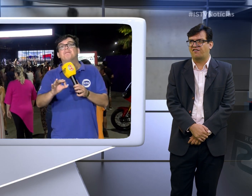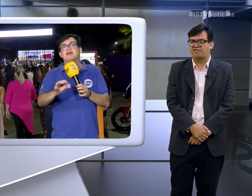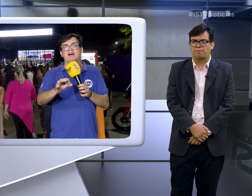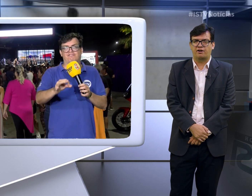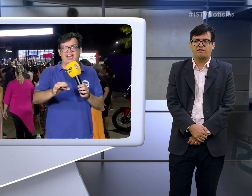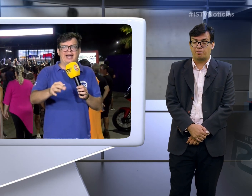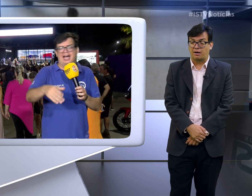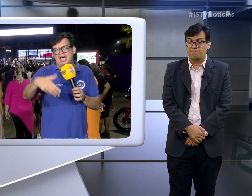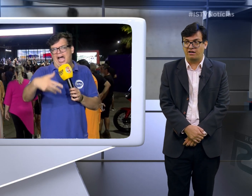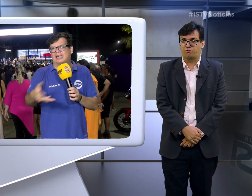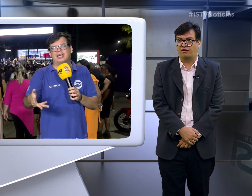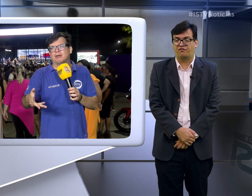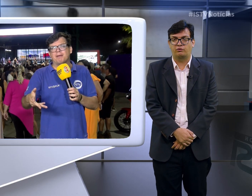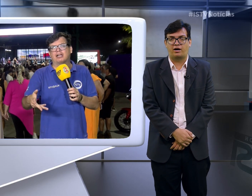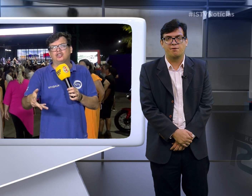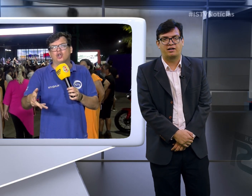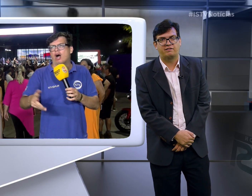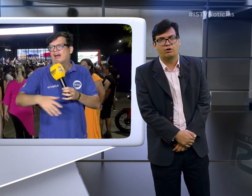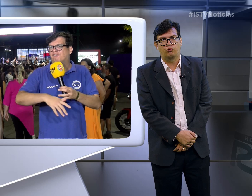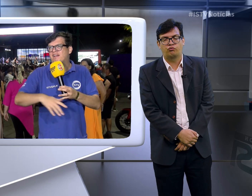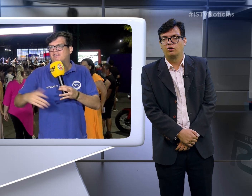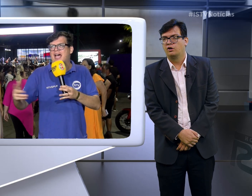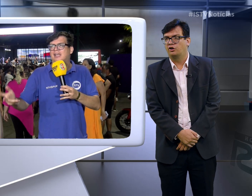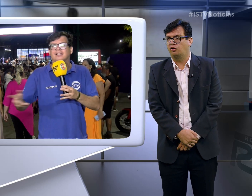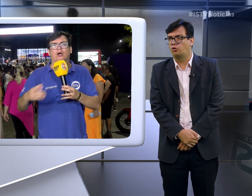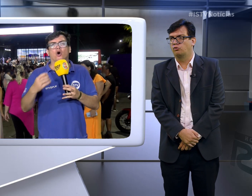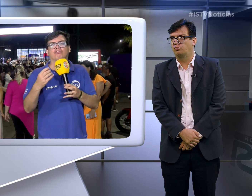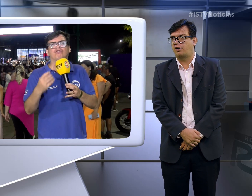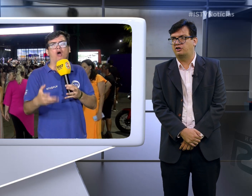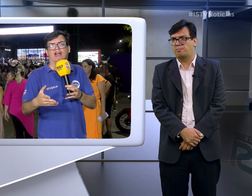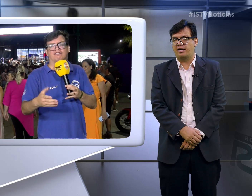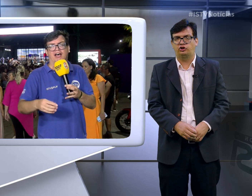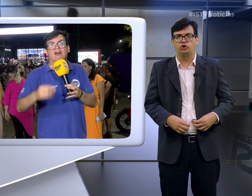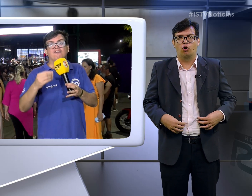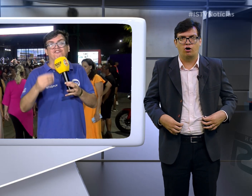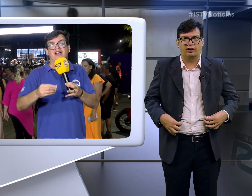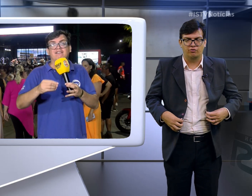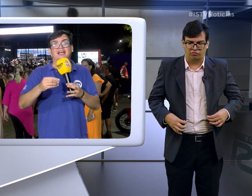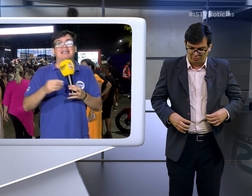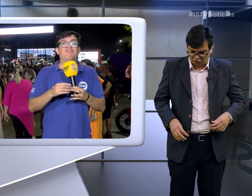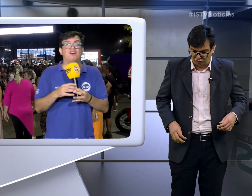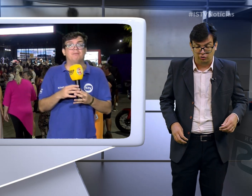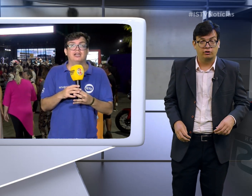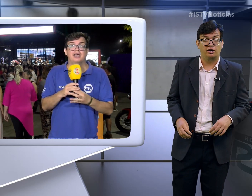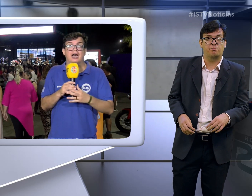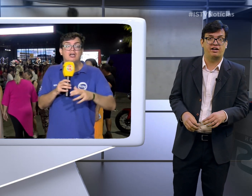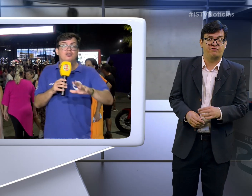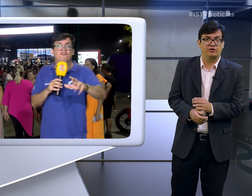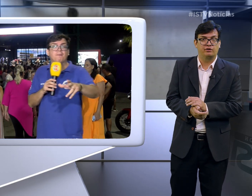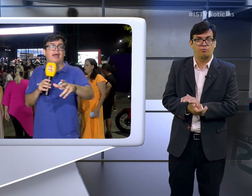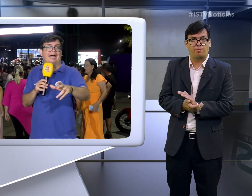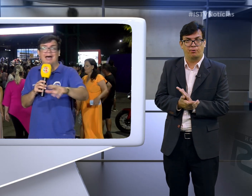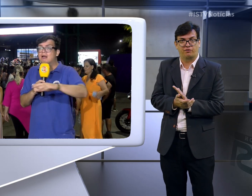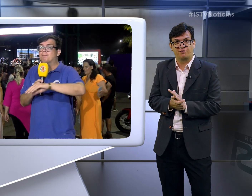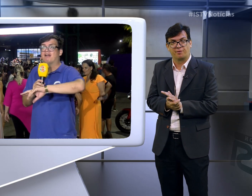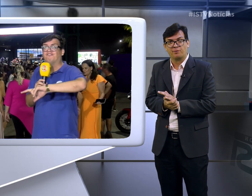Linda festa, parabéns prefeito Caio Matheus e todo mundo lá de Bertioga. Nos vemos em breve, numa próxima.